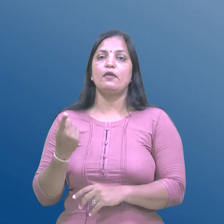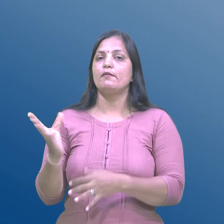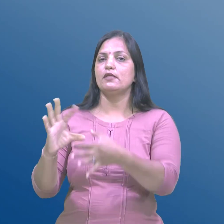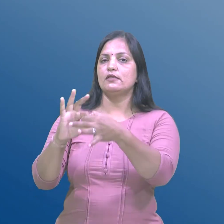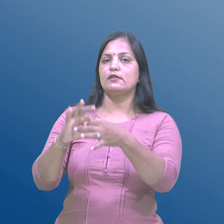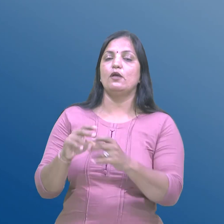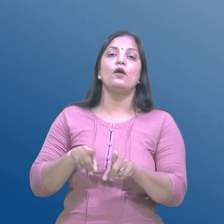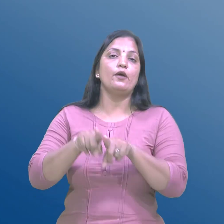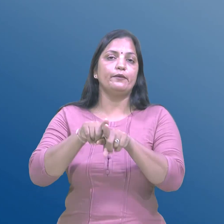ઉદાહરણ: